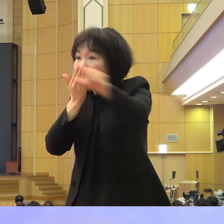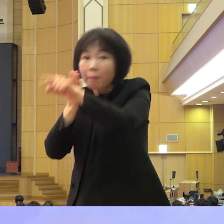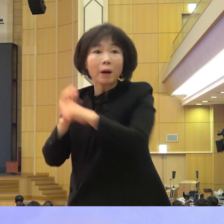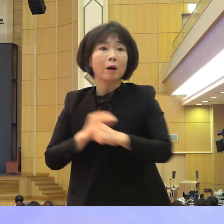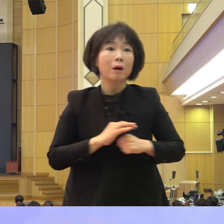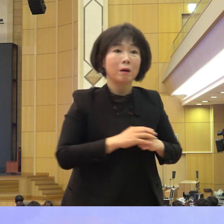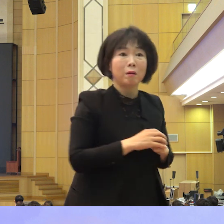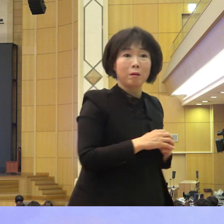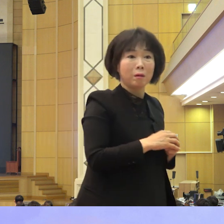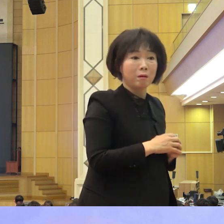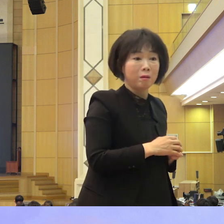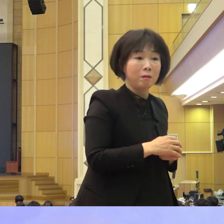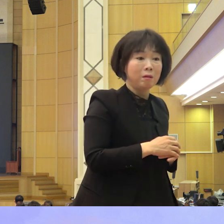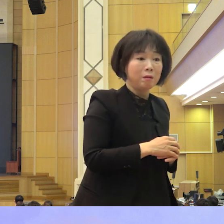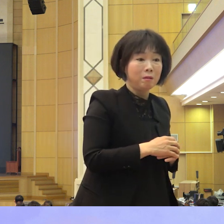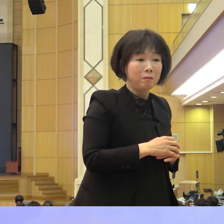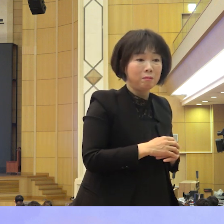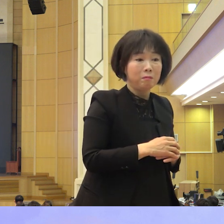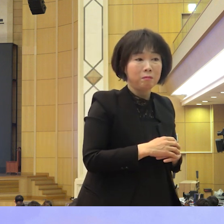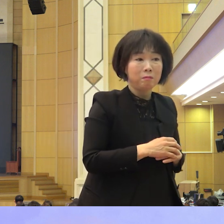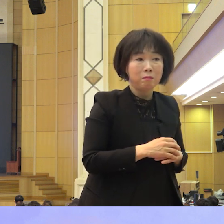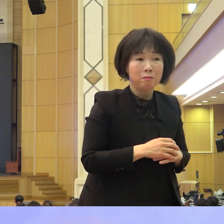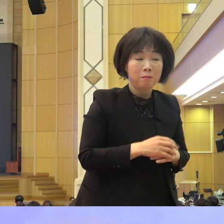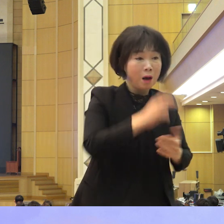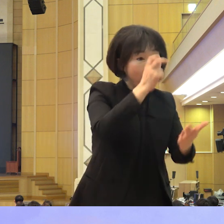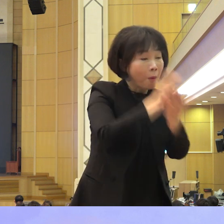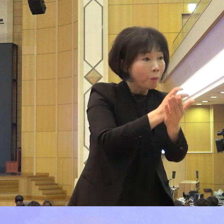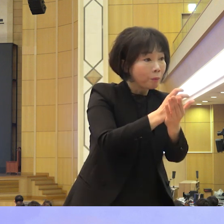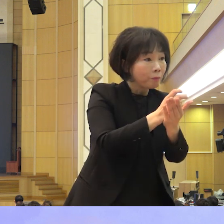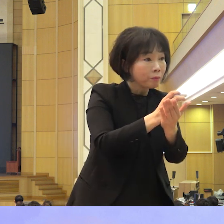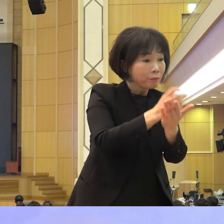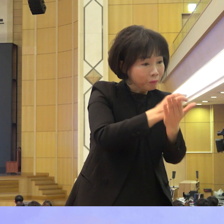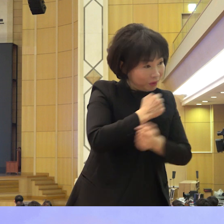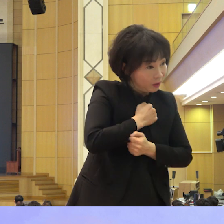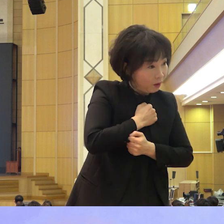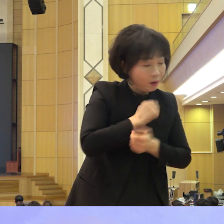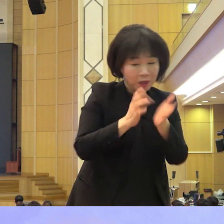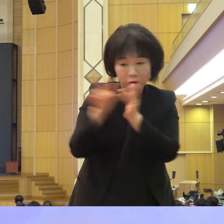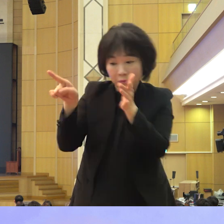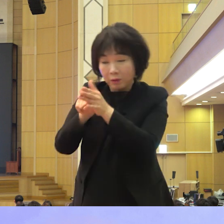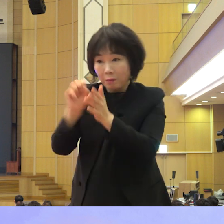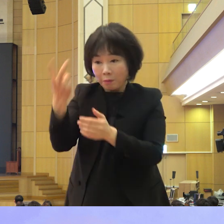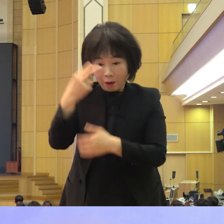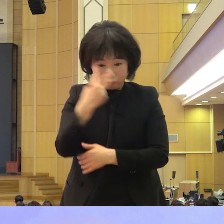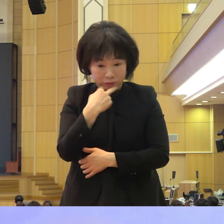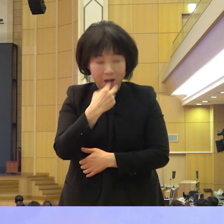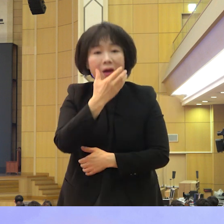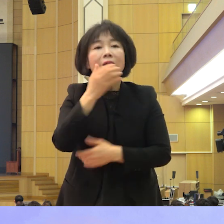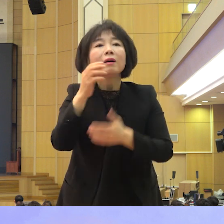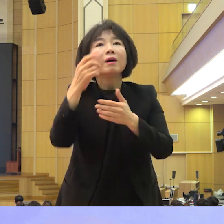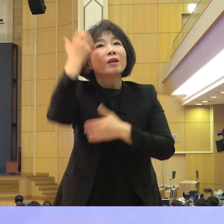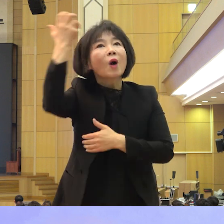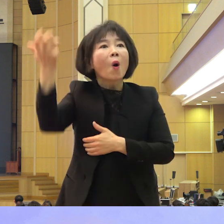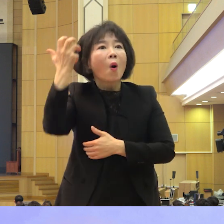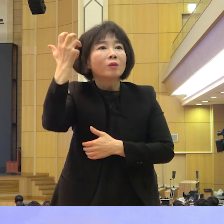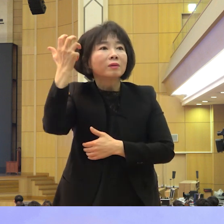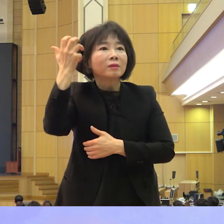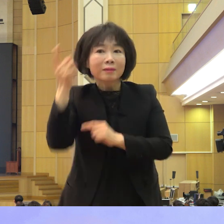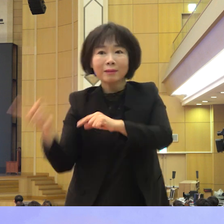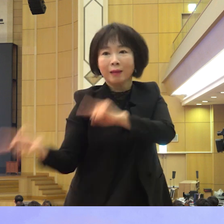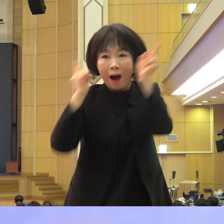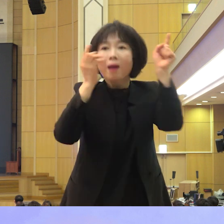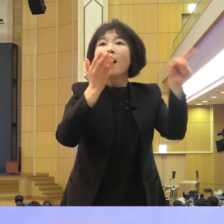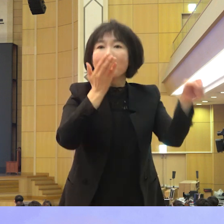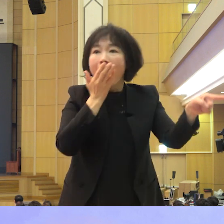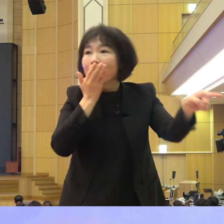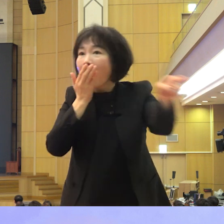믿어서, 믿음의 말씀도 예수를 믿어서 결과적으로 의인이 되고 내 영혼이 살리라.